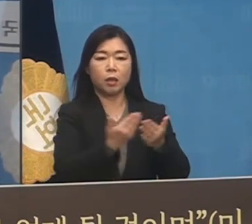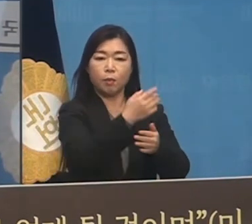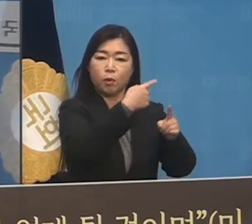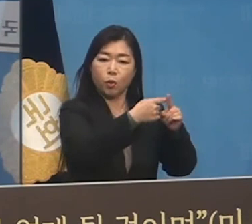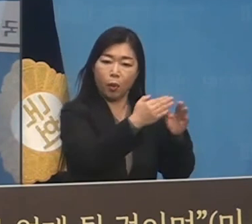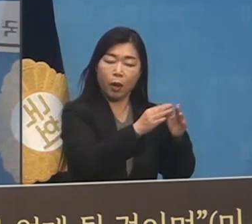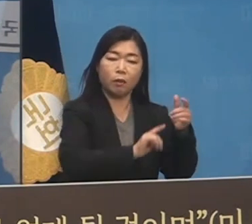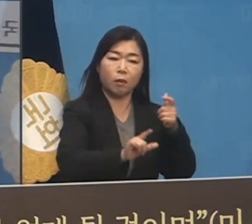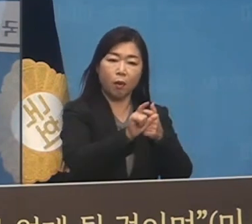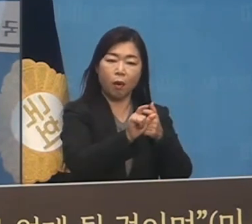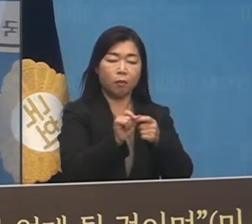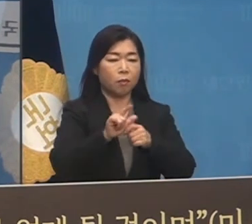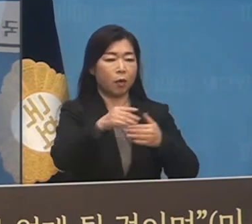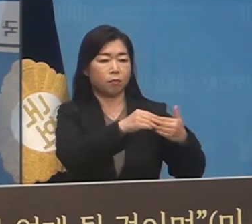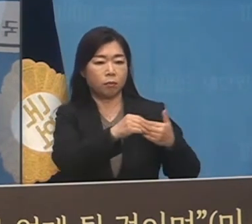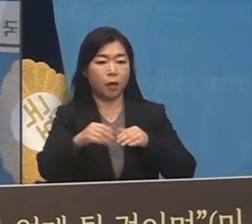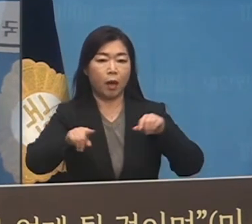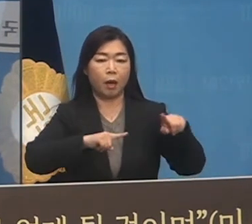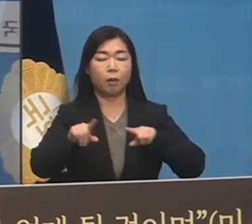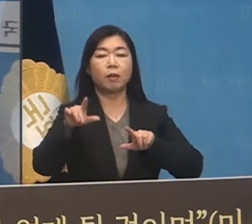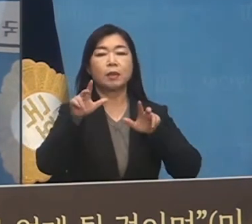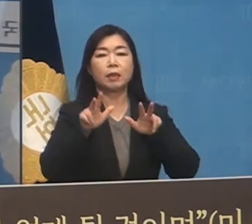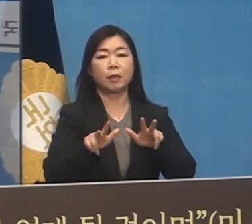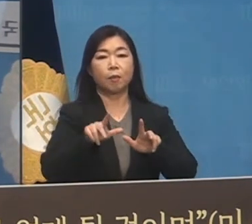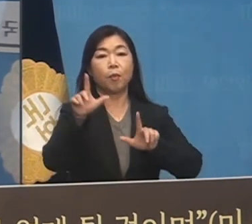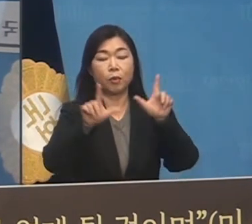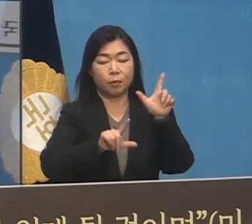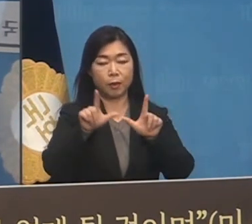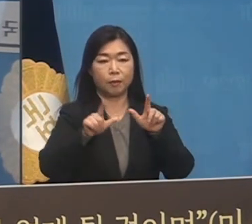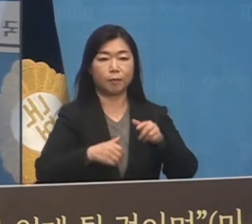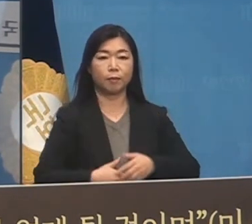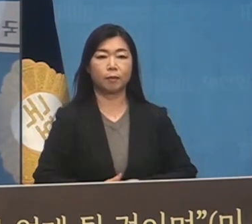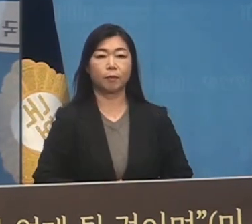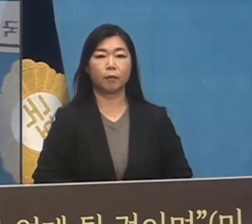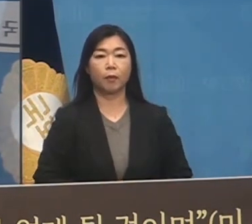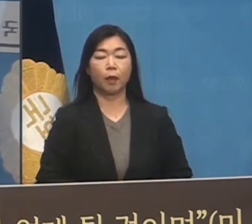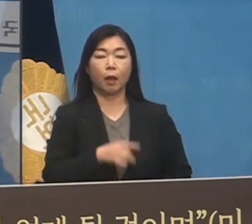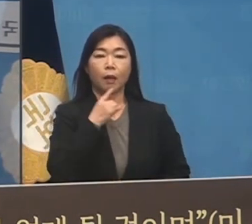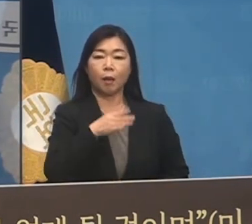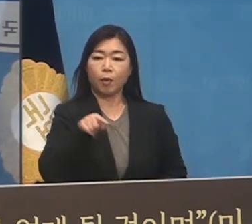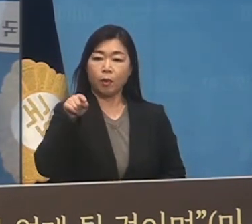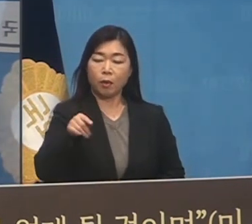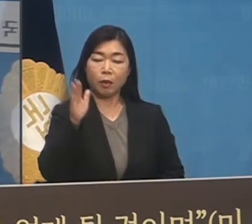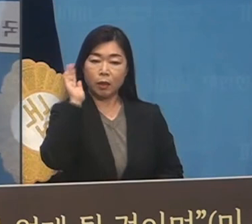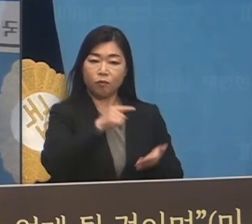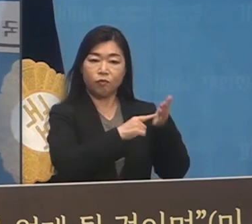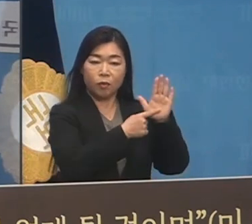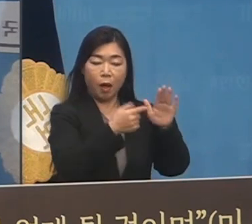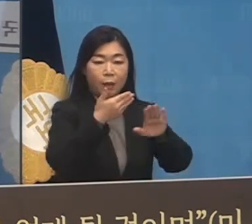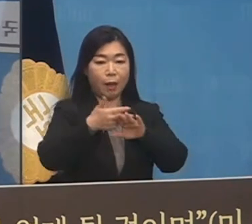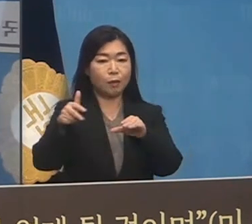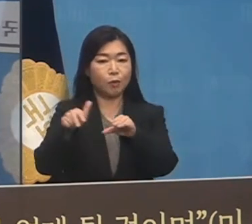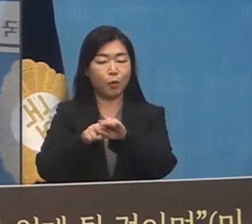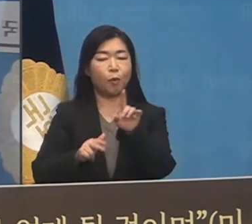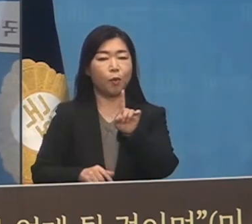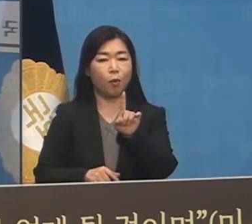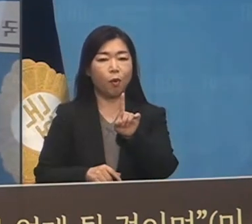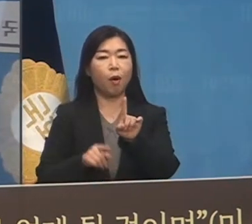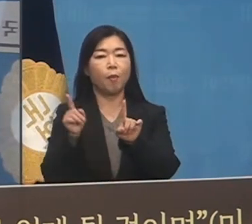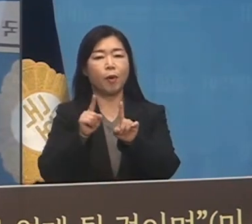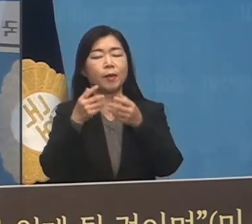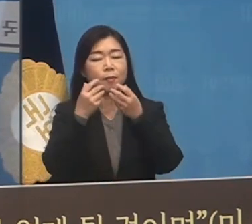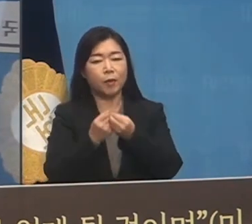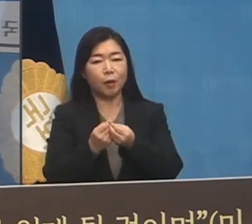진보적 교회가 주도하고 있는 것이 현상적 진실입니다. 다만 여기서 말하는 타 종교는